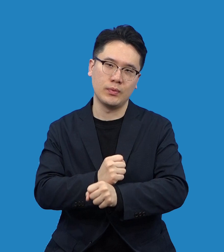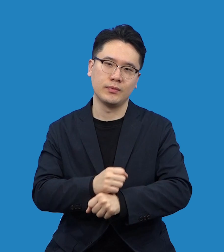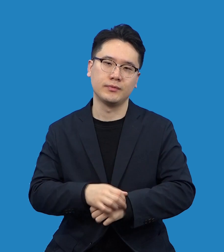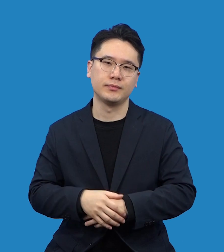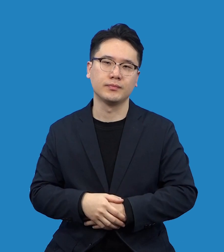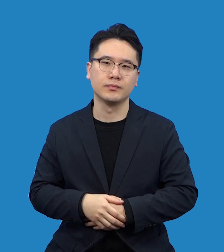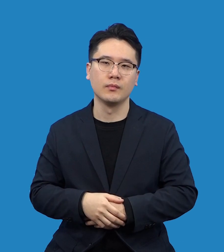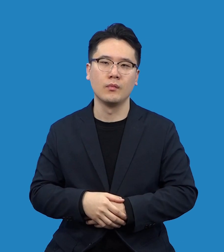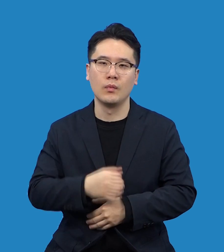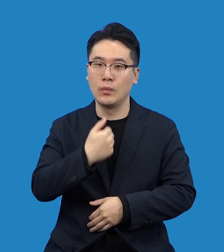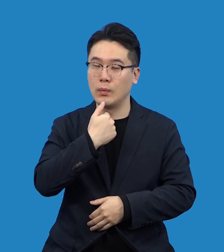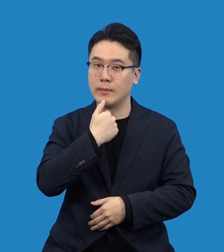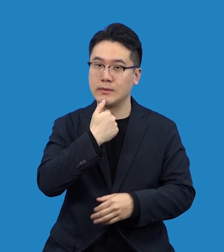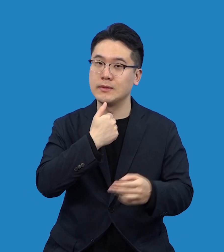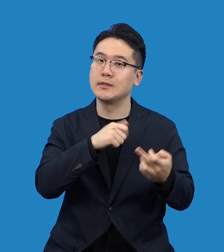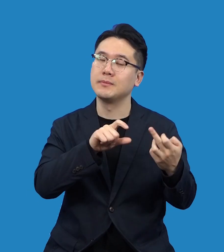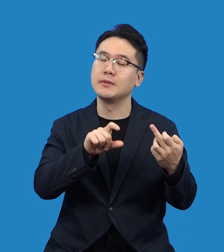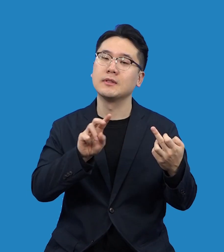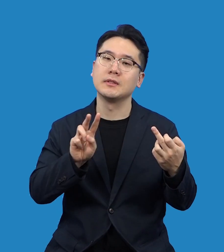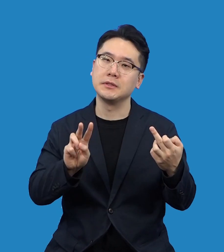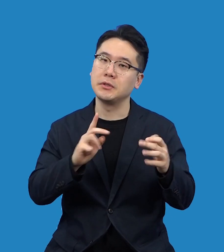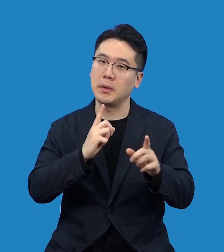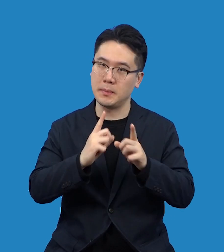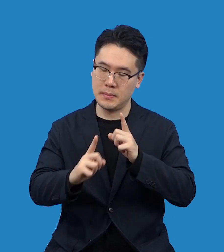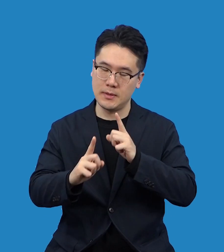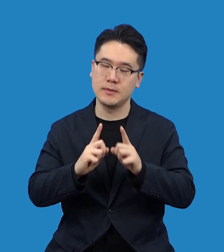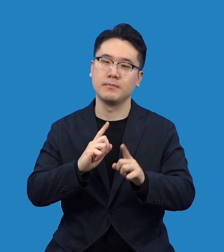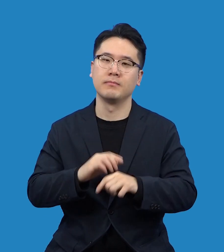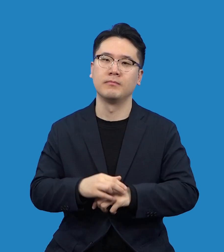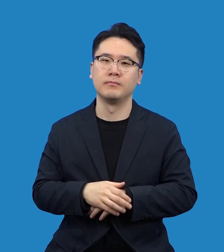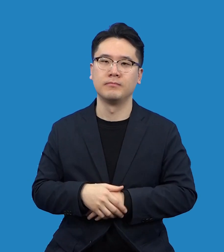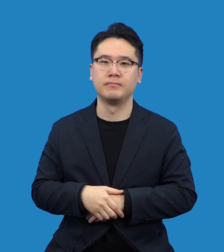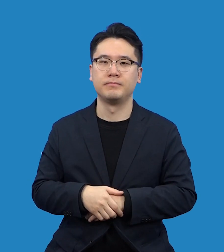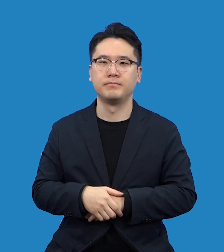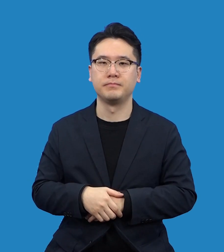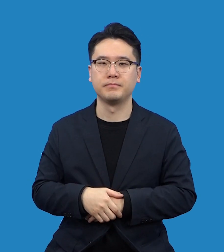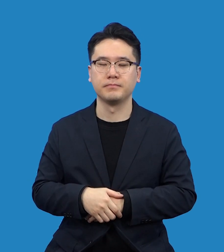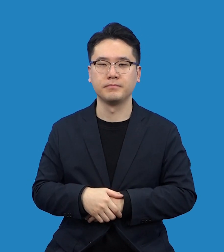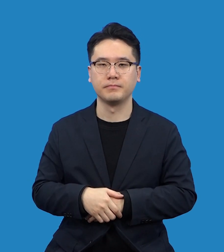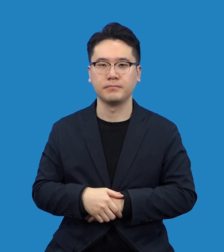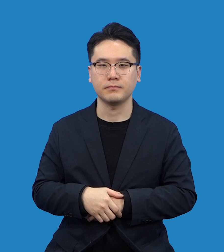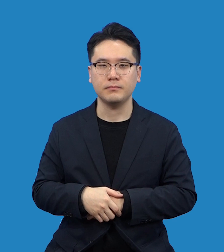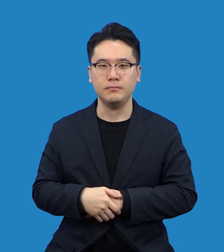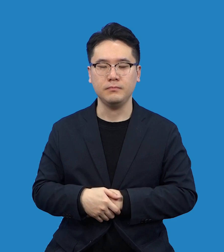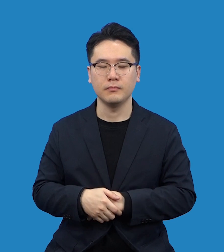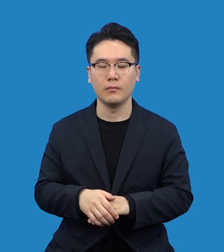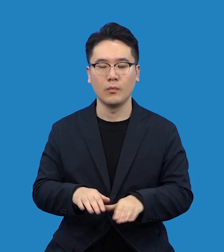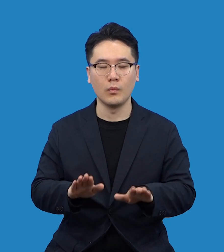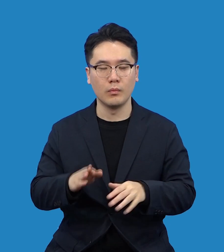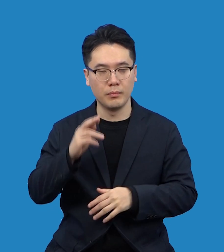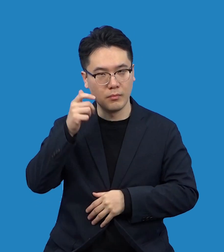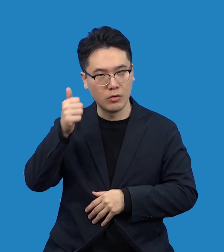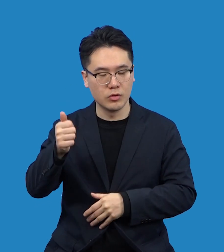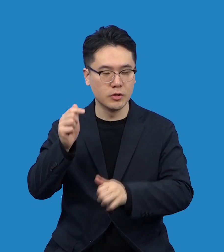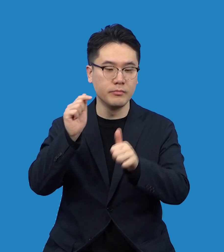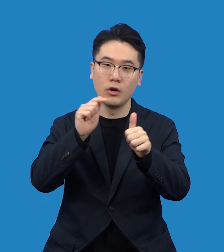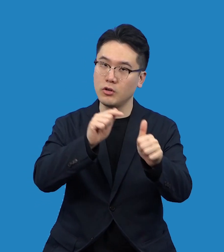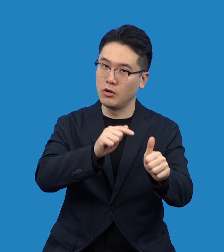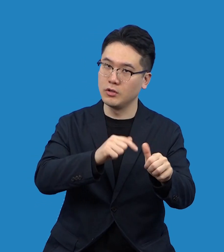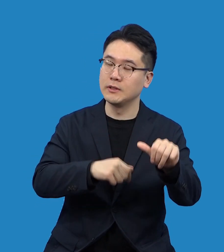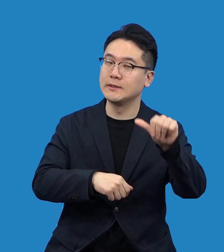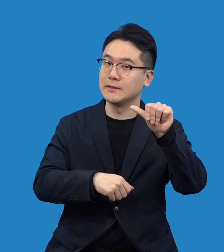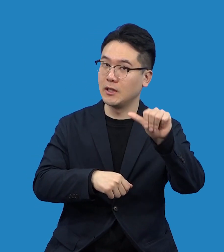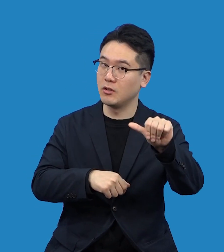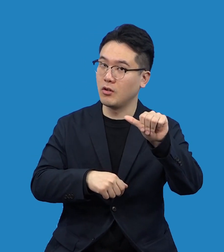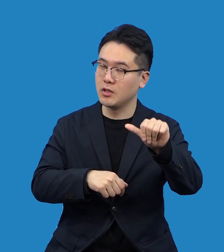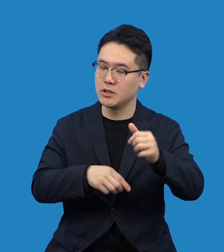밝혀내십시오. 로마서 12장 2절 말씀이죠. 오늘 바울이 명령하고 있는 이 5가지